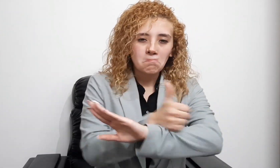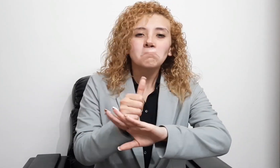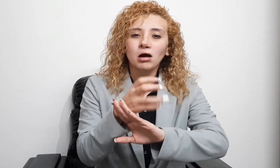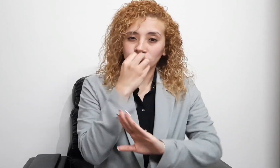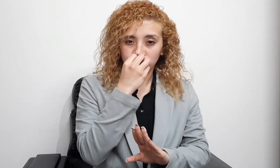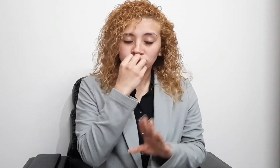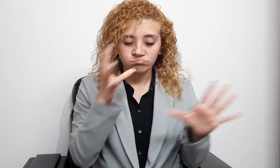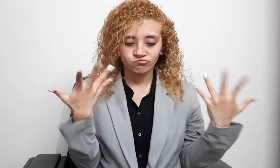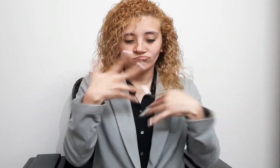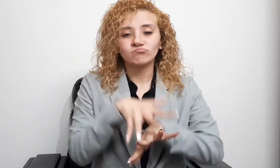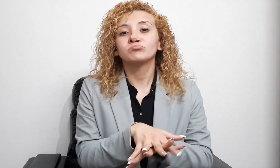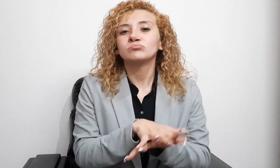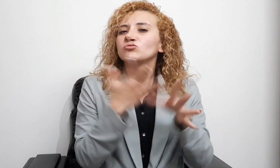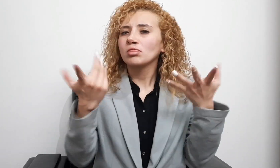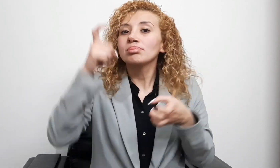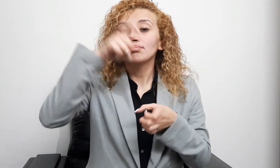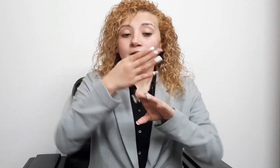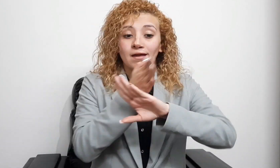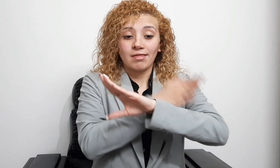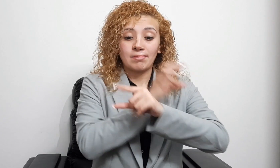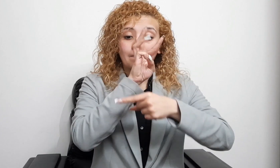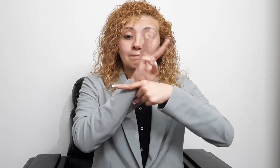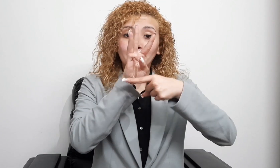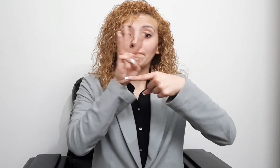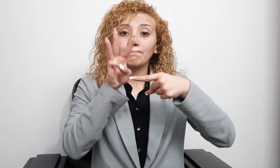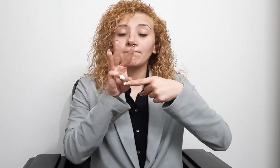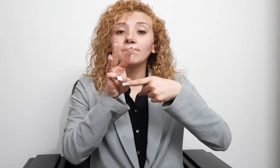estas características deben estar inscritos en la página